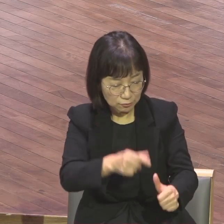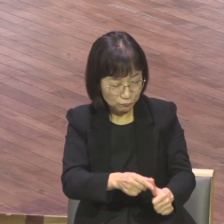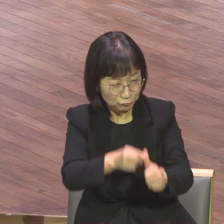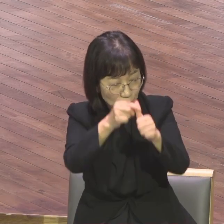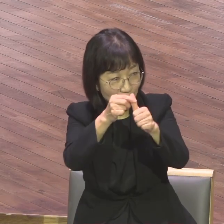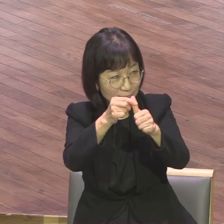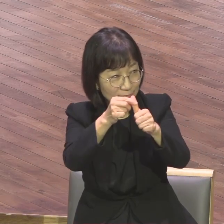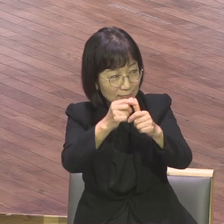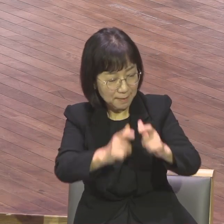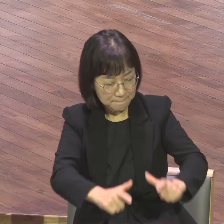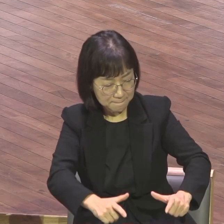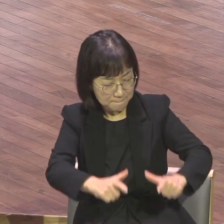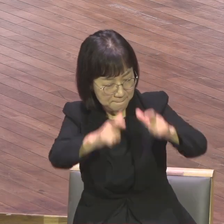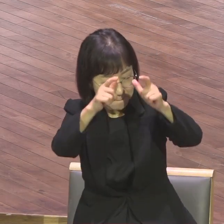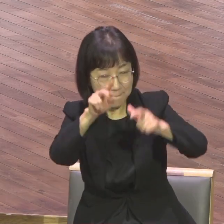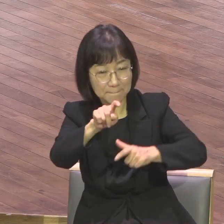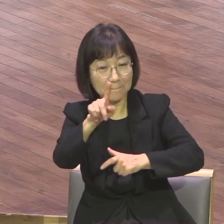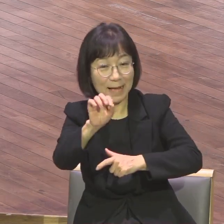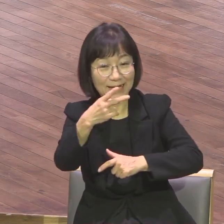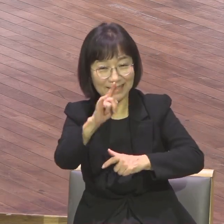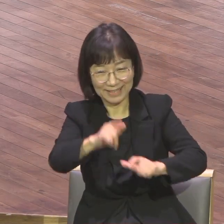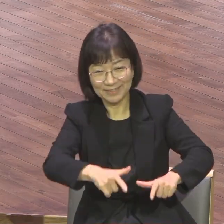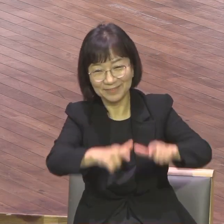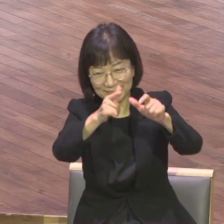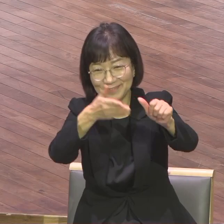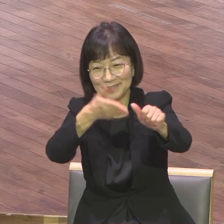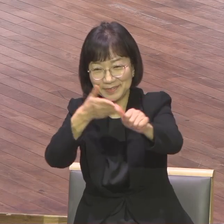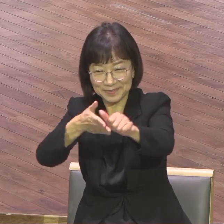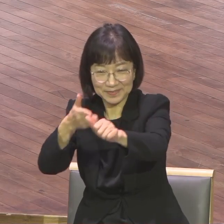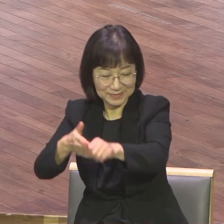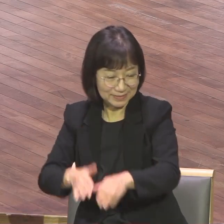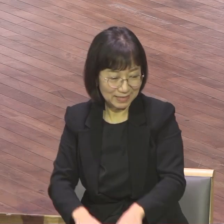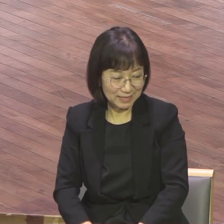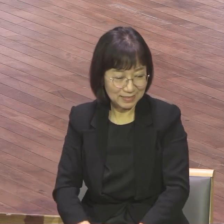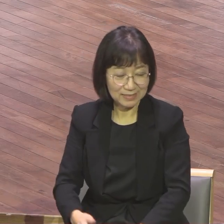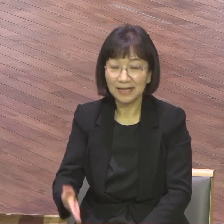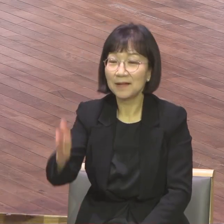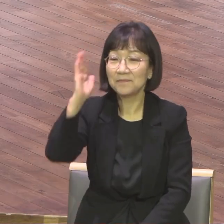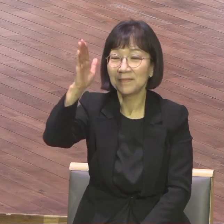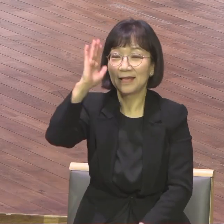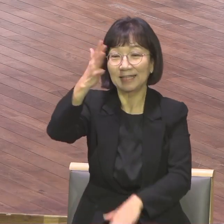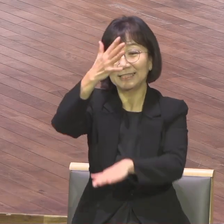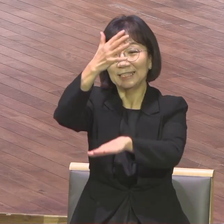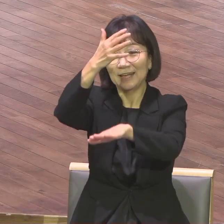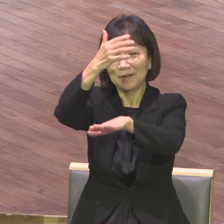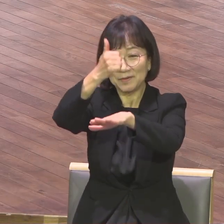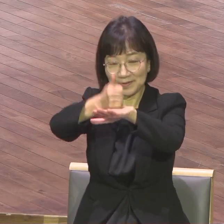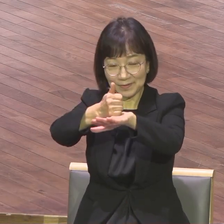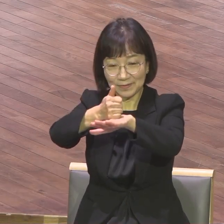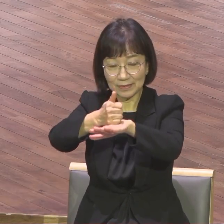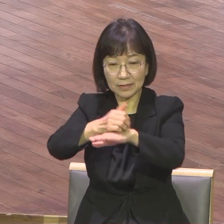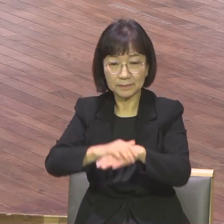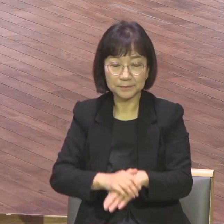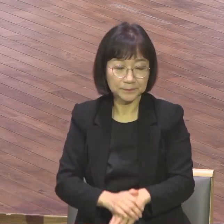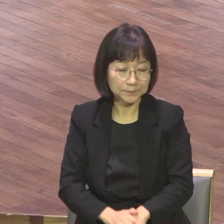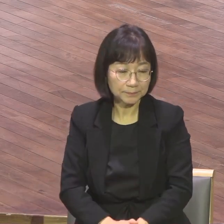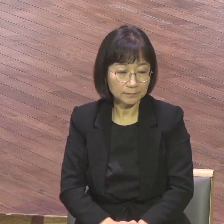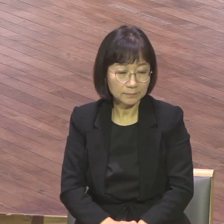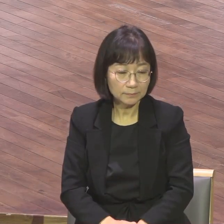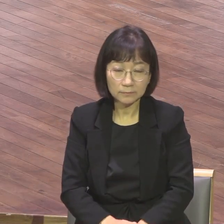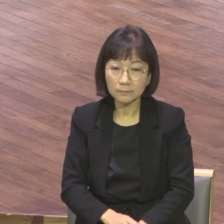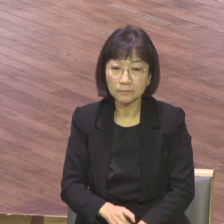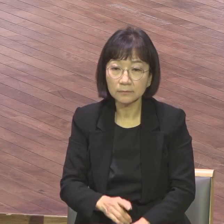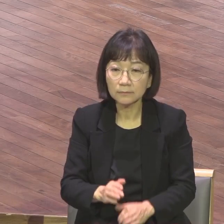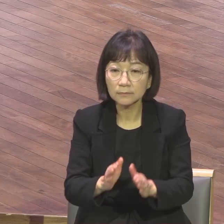언작적 도전해 보시기를 바랍니다. 결론입니다. 감사는 밥이다.